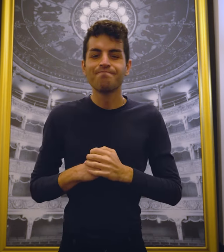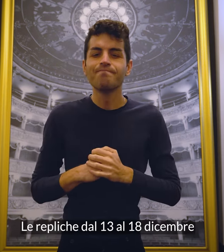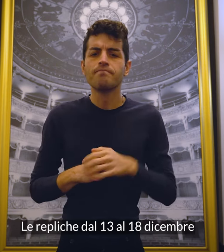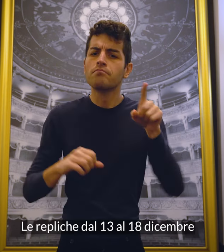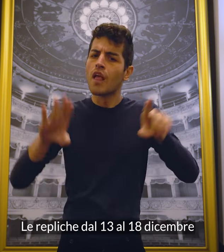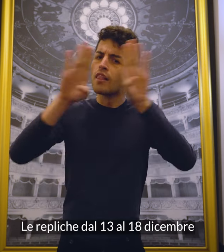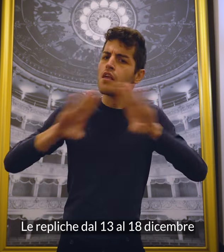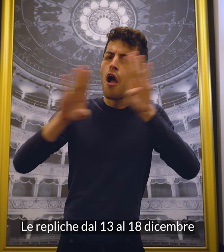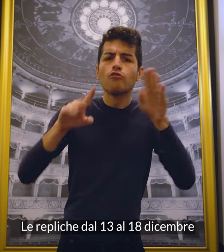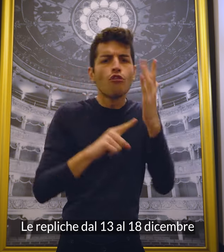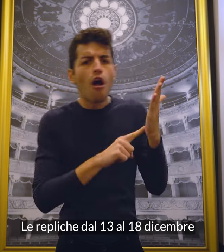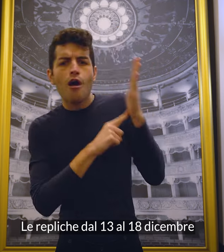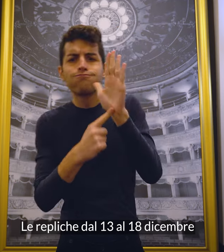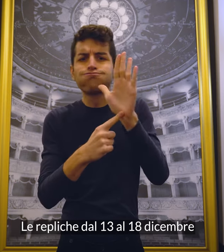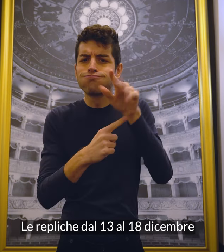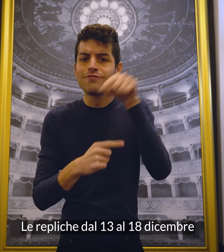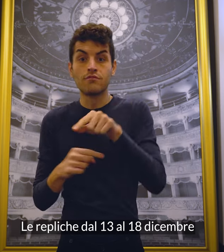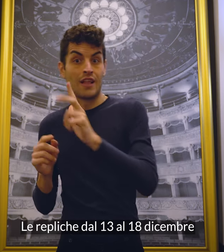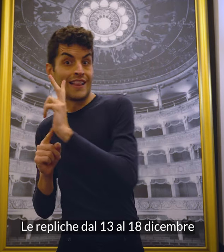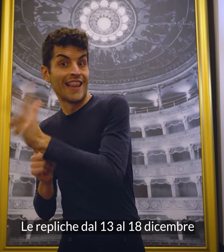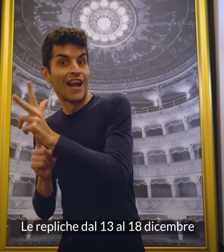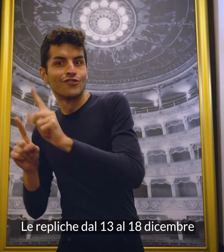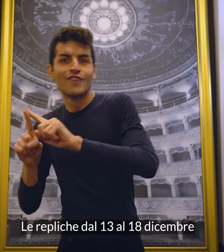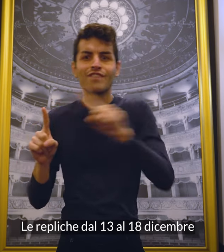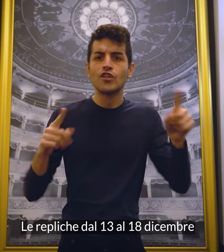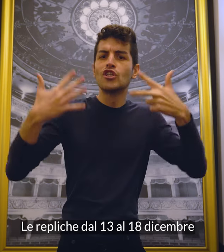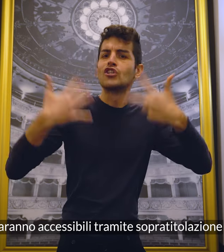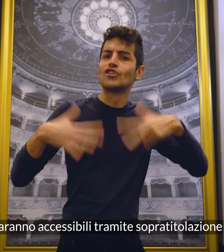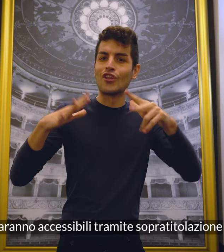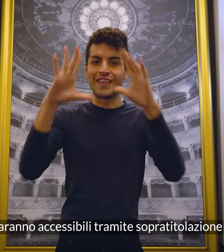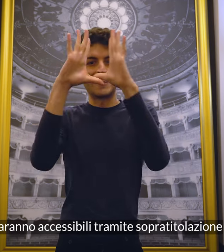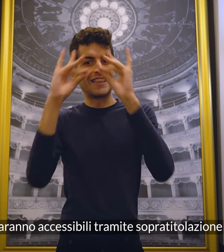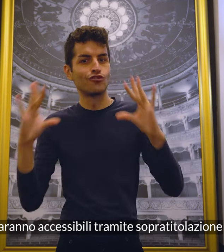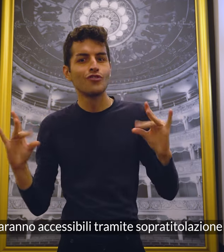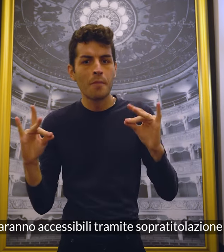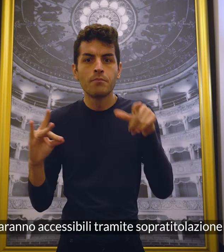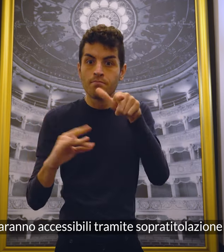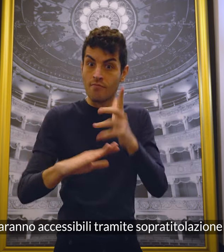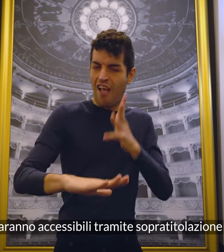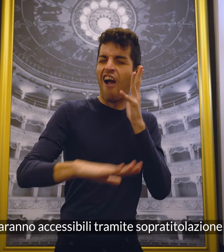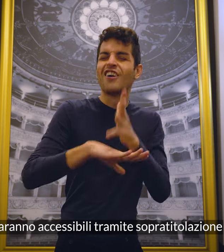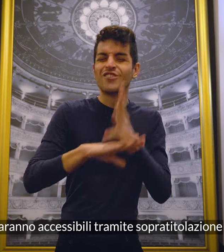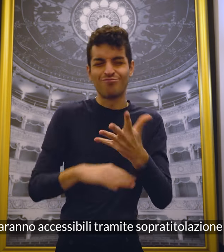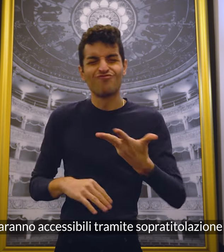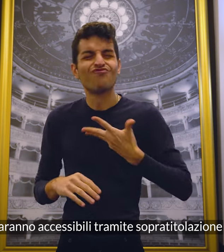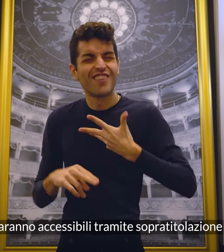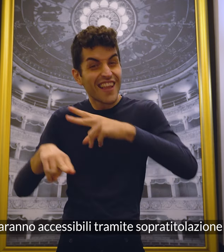le repliche dal 13 al 18 dicembre saranno accessibili tramite sopratitolazione